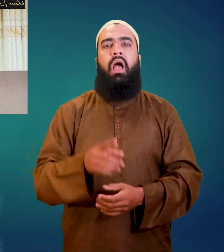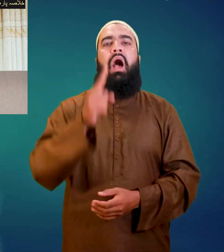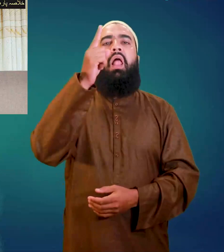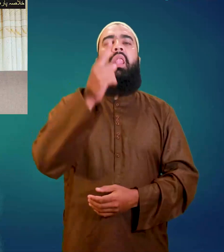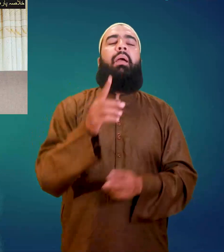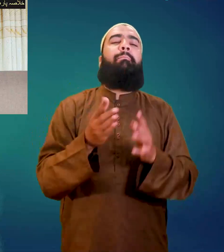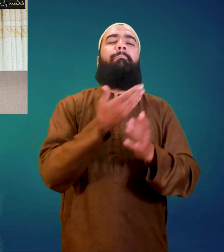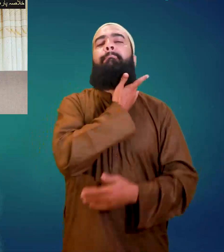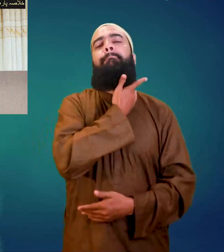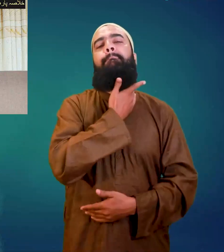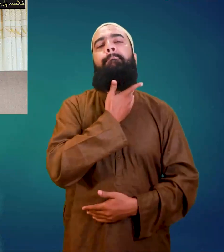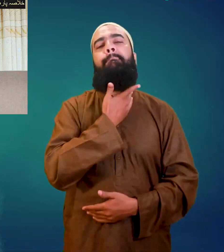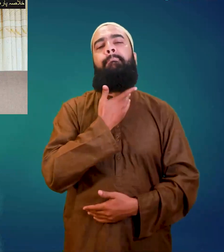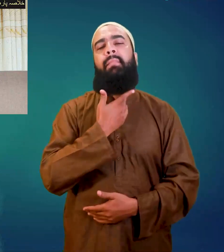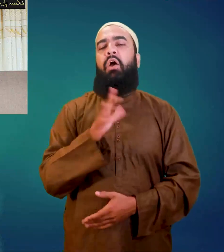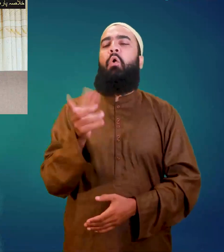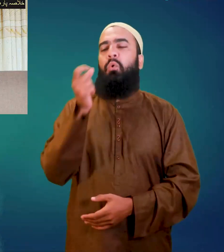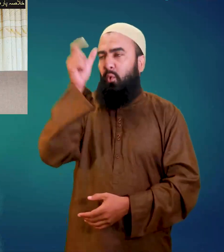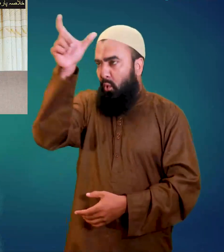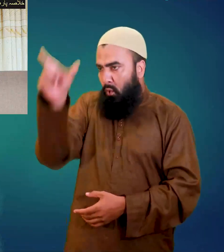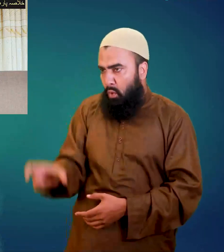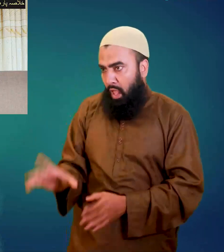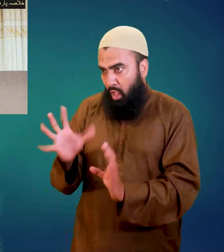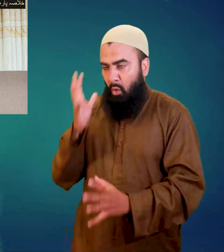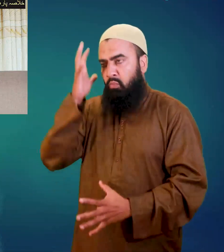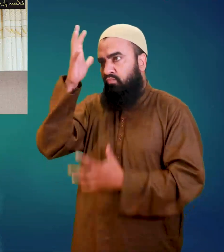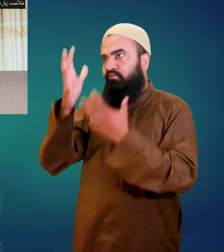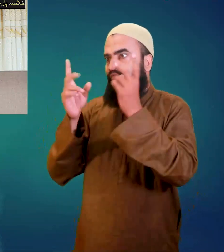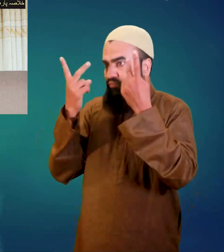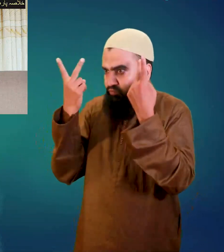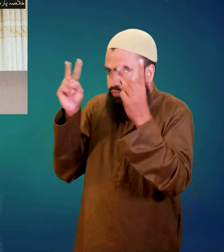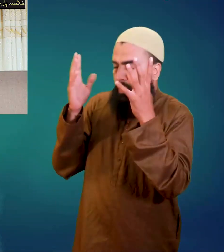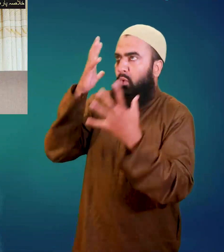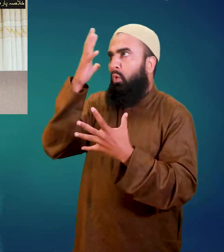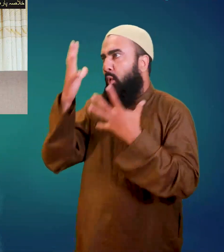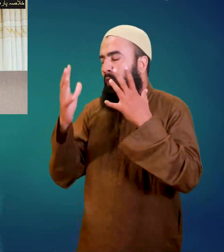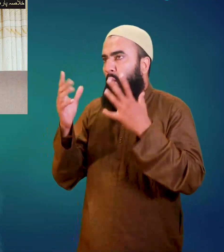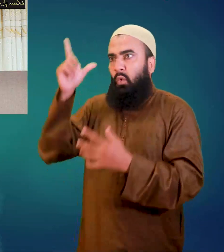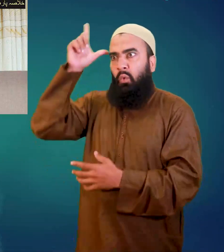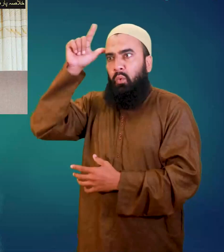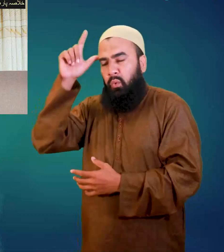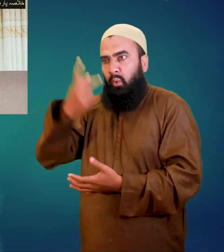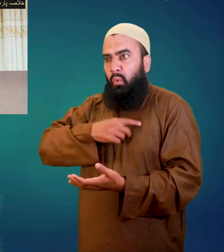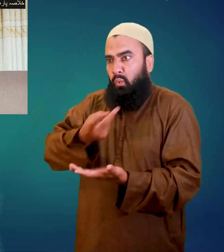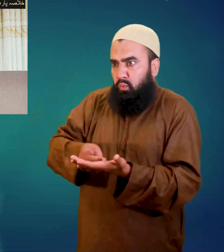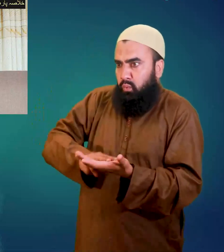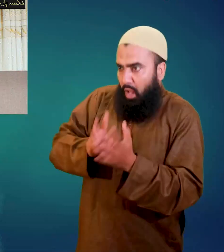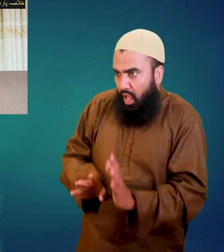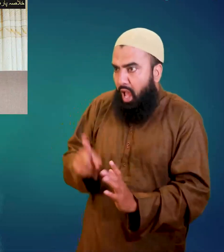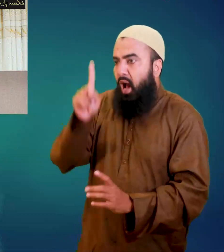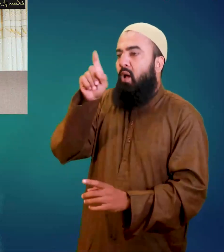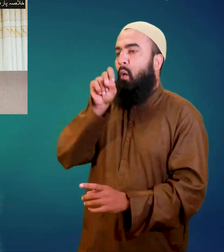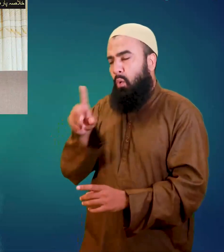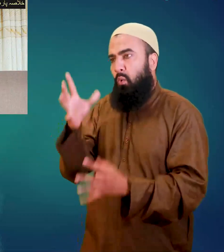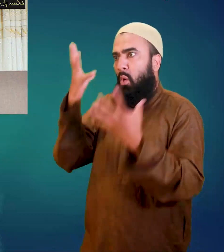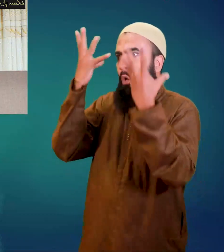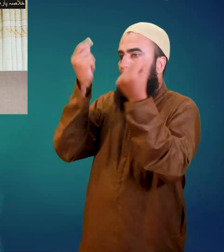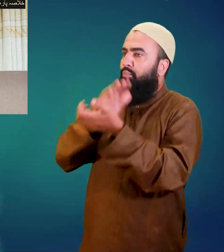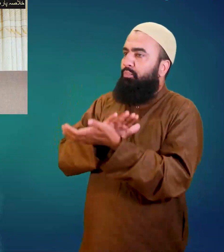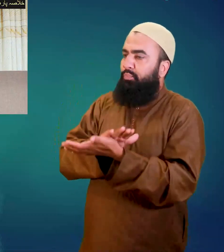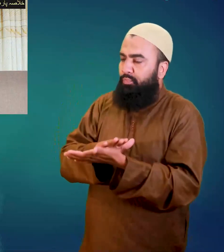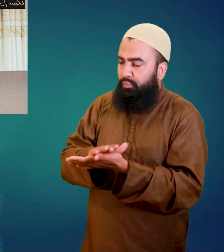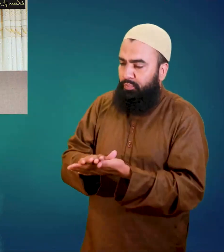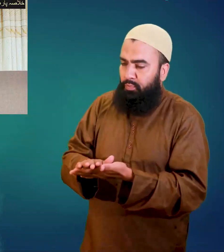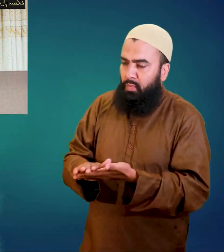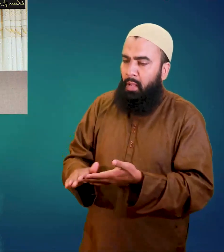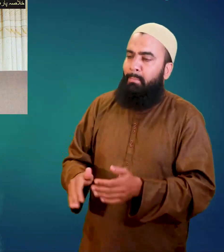اور رنج سے بچا سکتا ہے، اور پھر اللہ جسے نفع پہنچانا چاہے تو اسے کوئی روک نہیں سکتا۔ اس بات کو